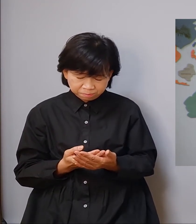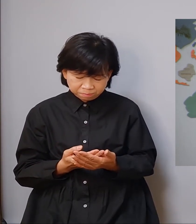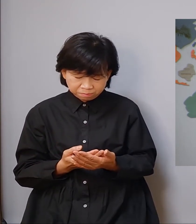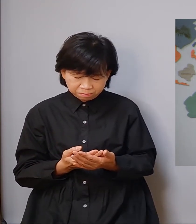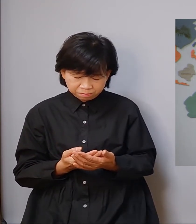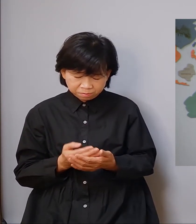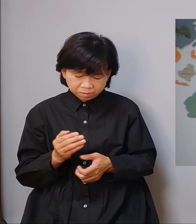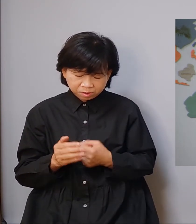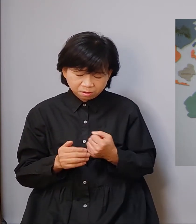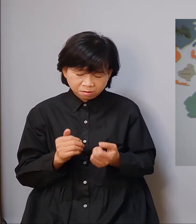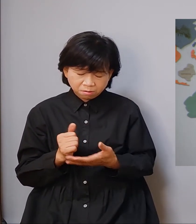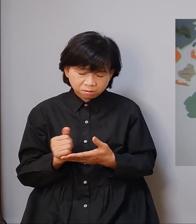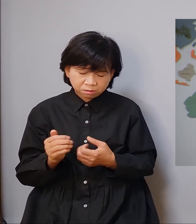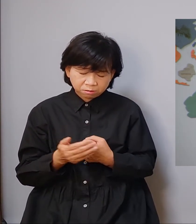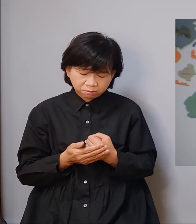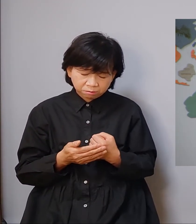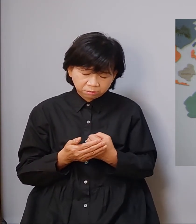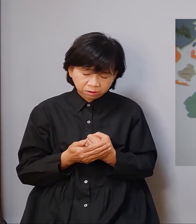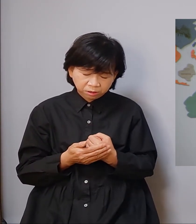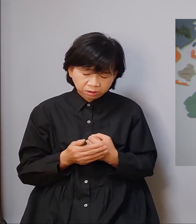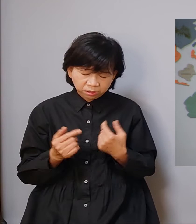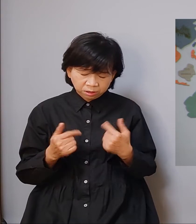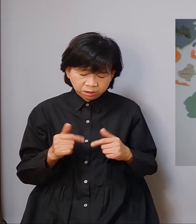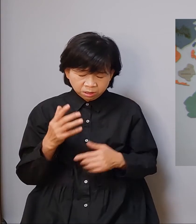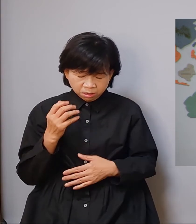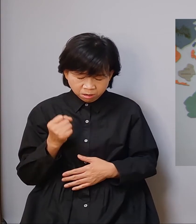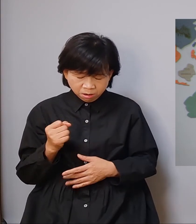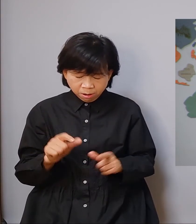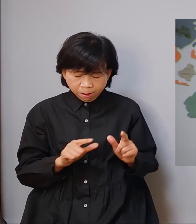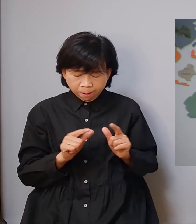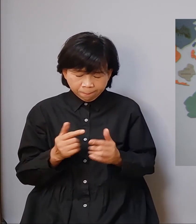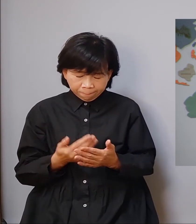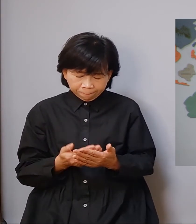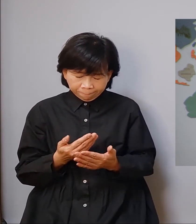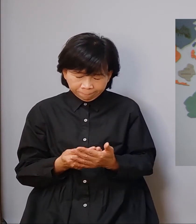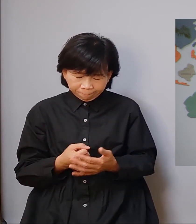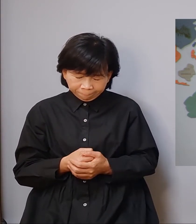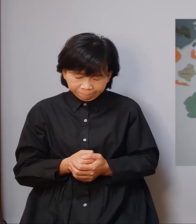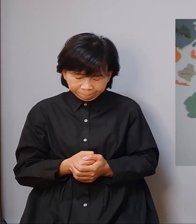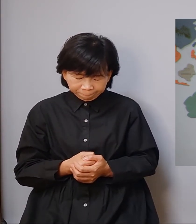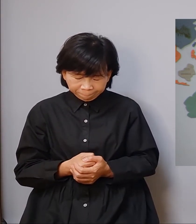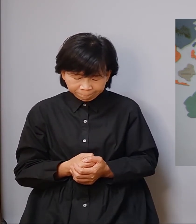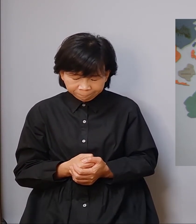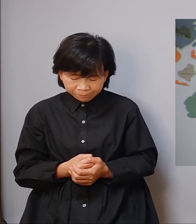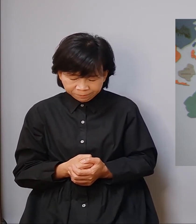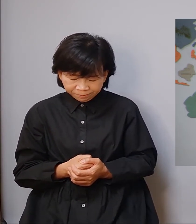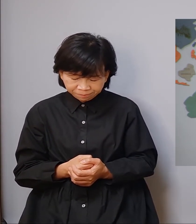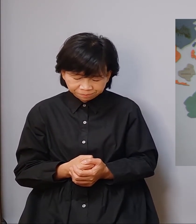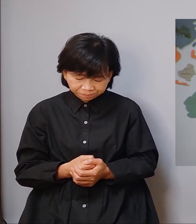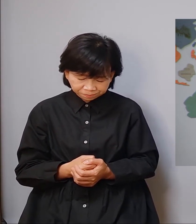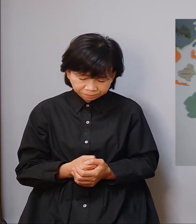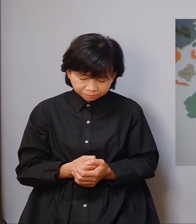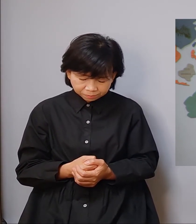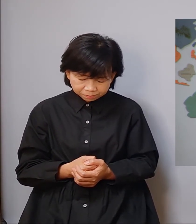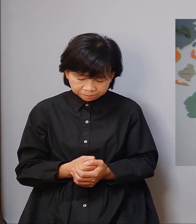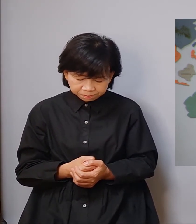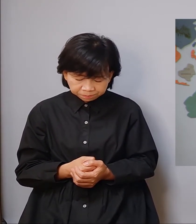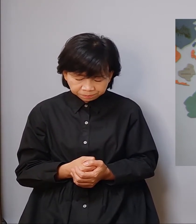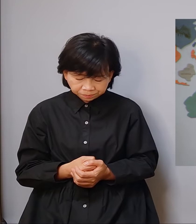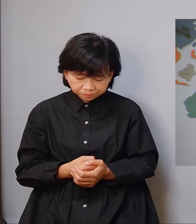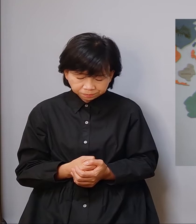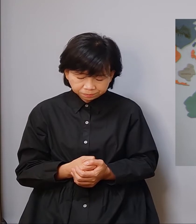가운데 하나님의 마음을 아프게 한 우리를 용서하여 주시옵소서. 우리를 아끼시기에,